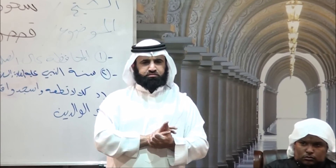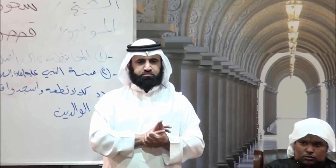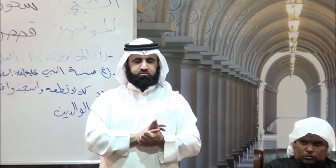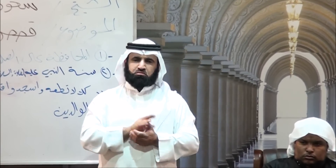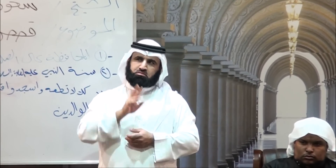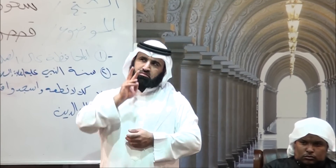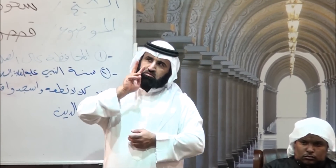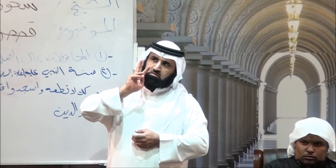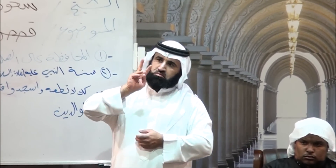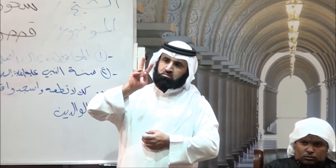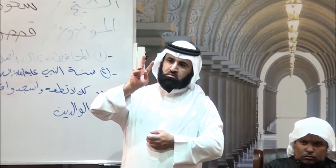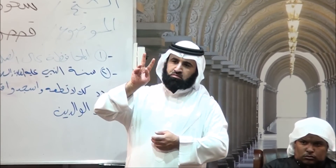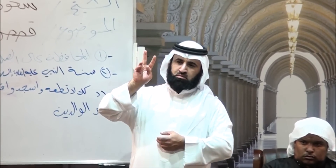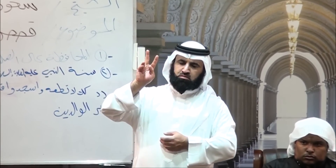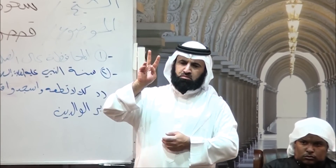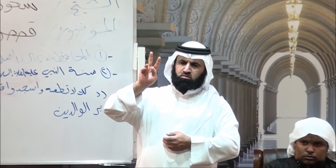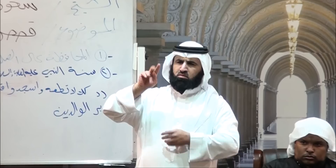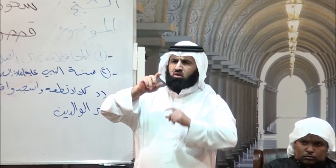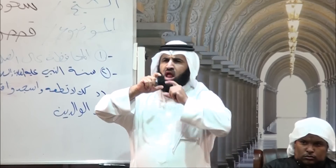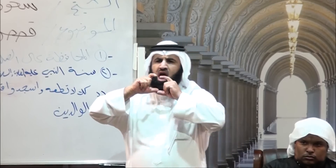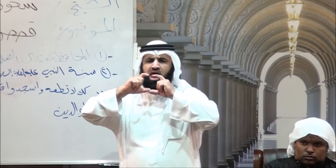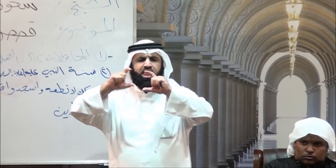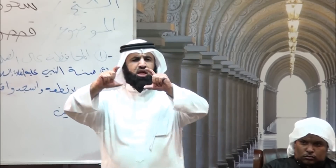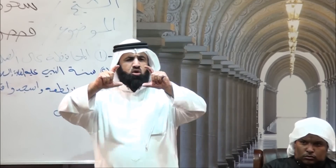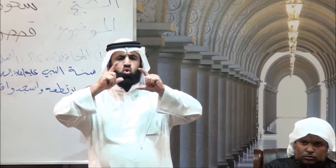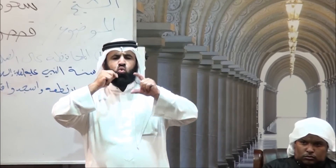رأى أن هاتفا يهتف وينادي